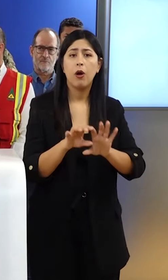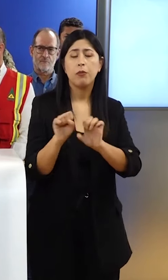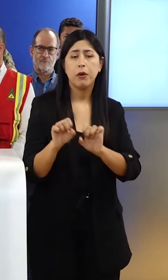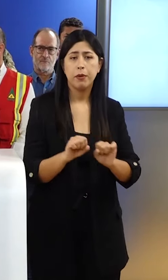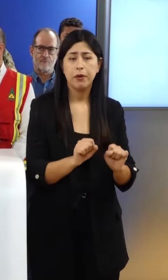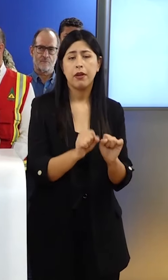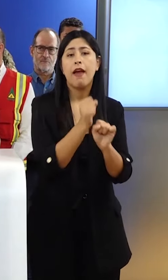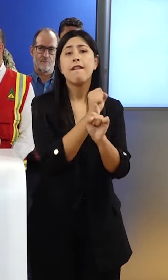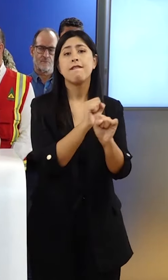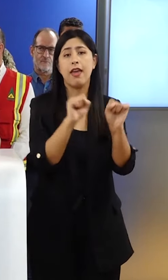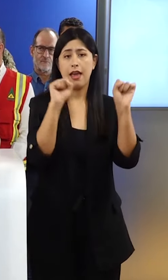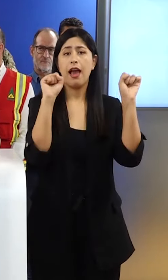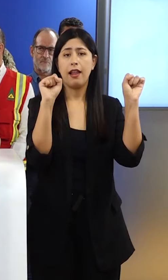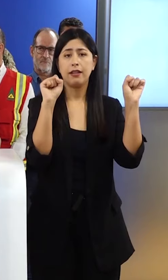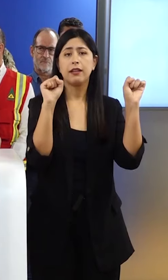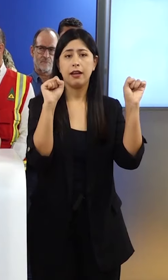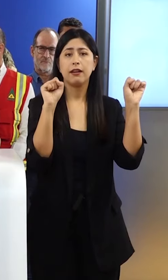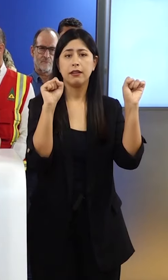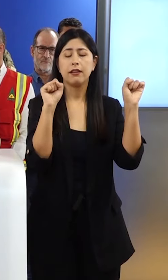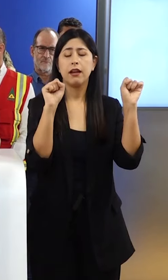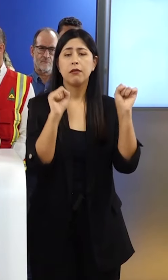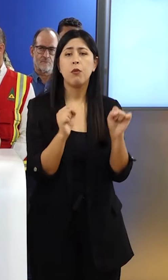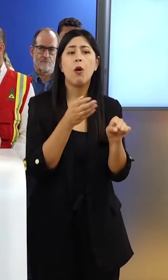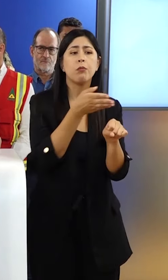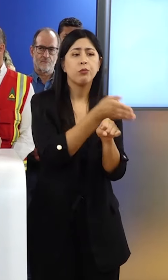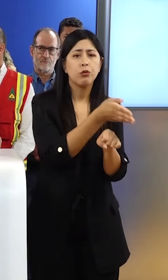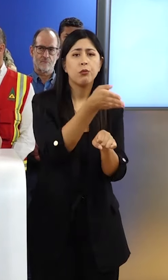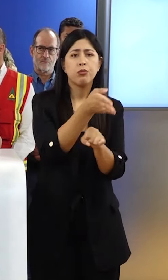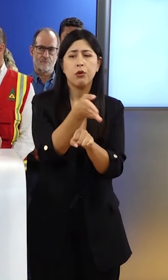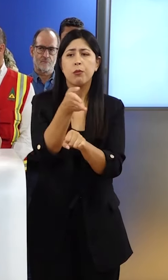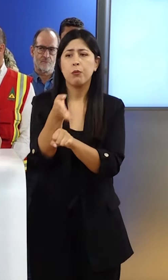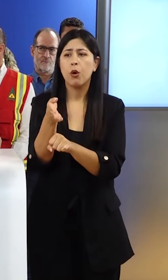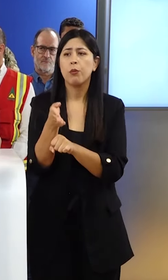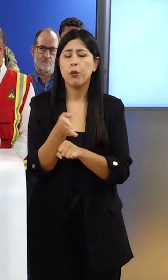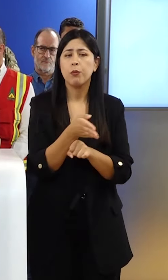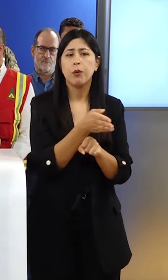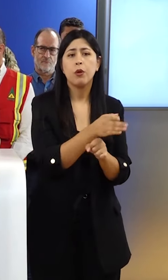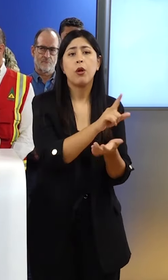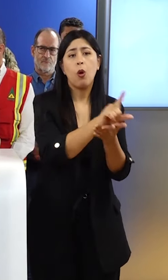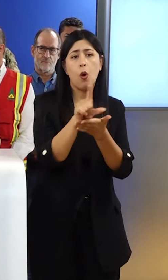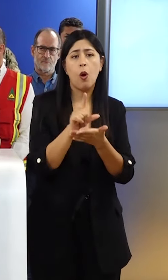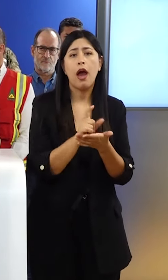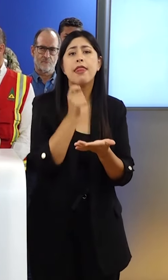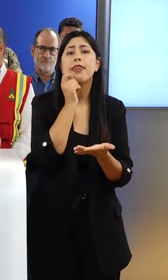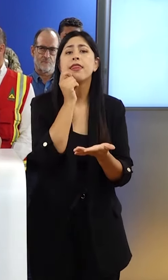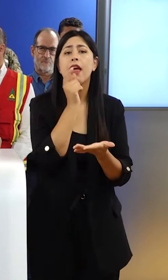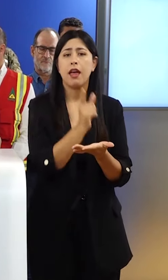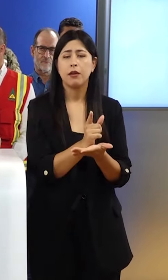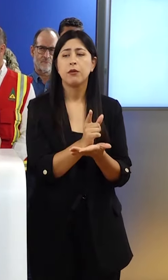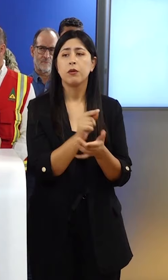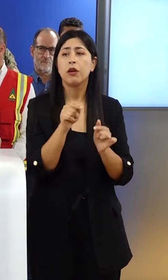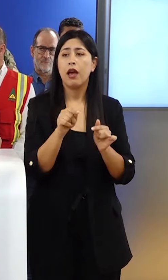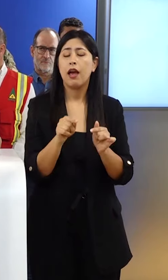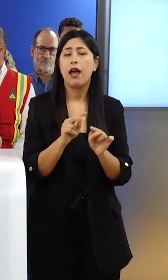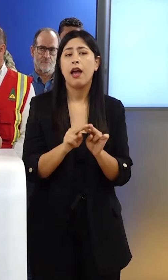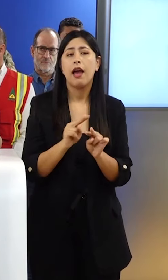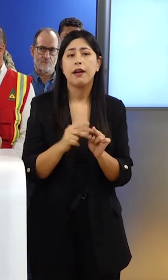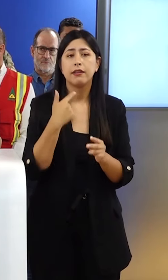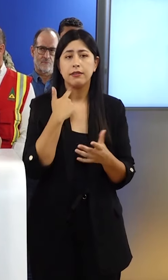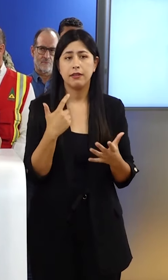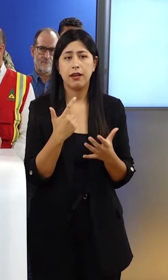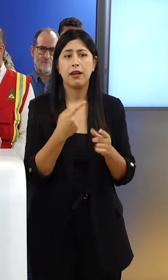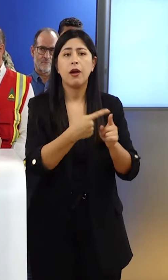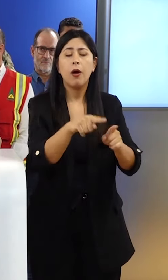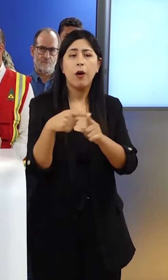con la fiscalía para ir visitando cada uno de los lugares donde hay denuncias y ahí mismo hacer levantamiento de otras